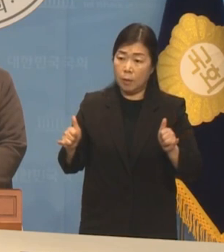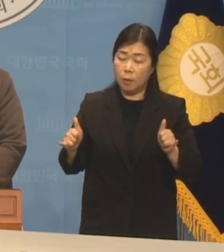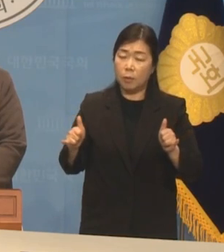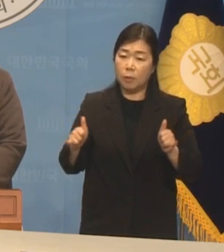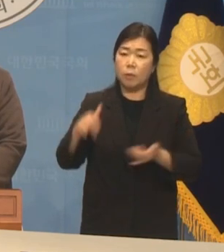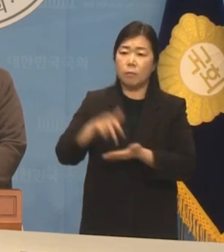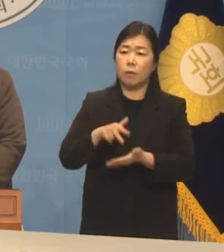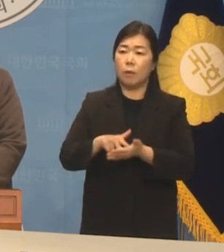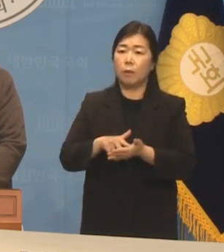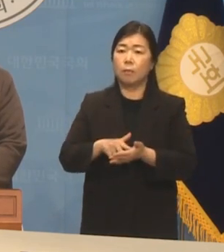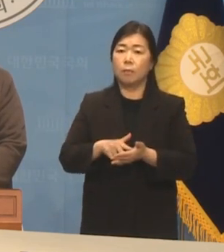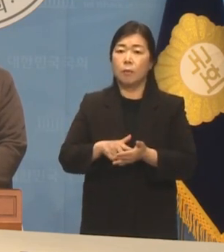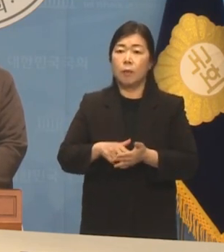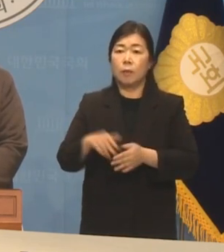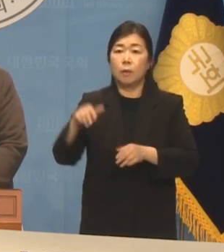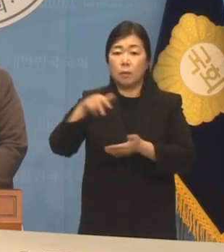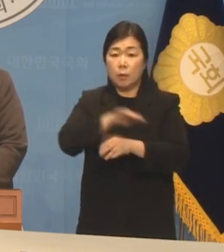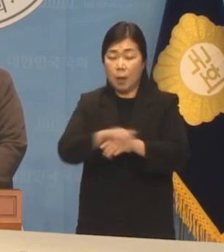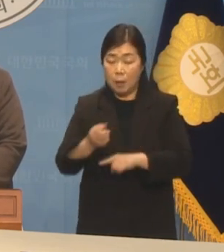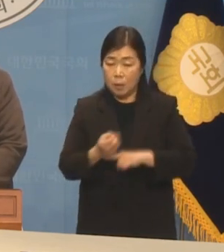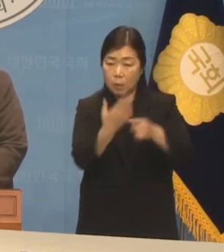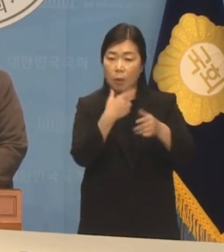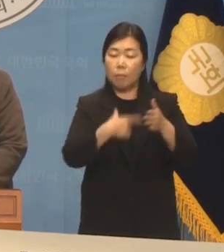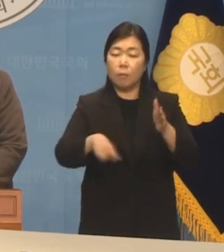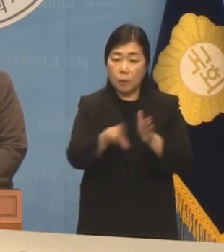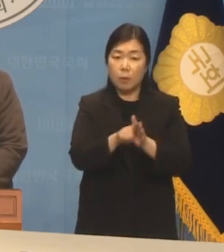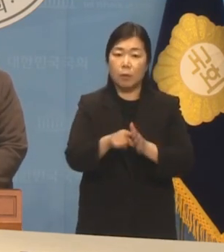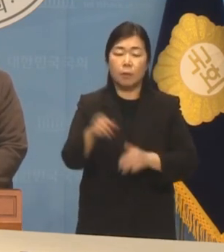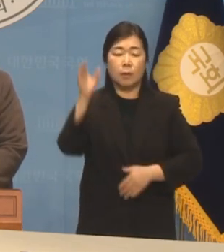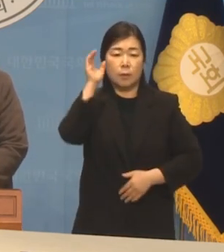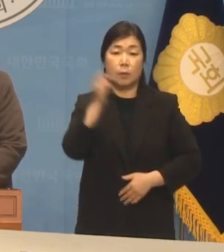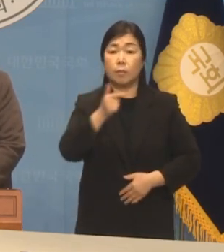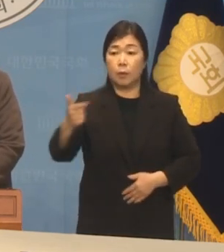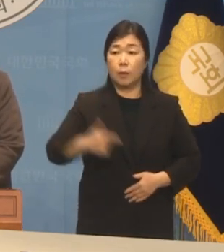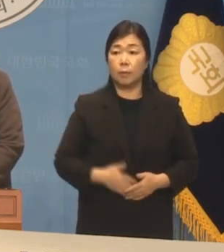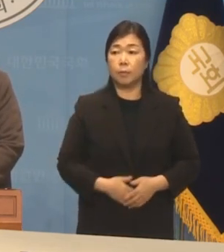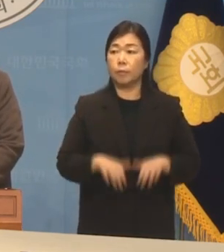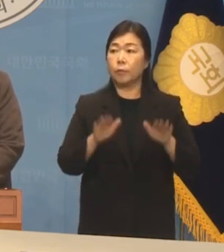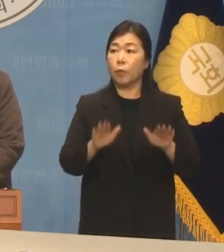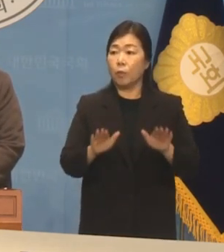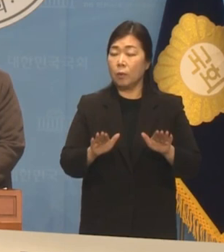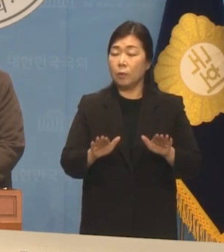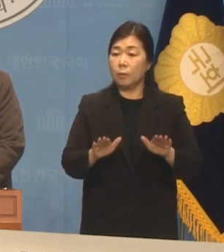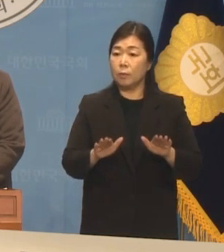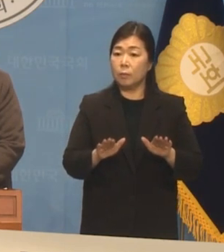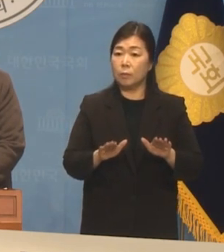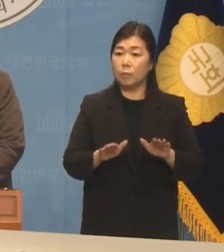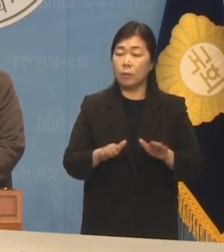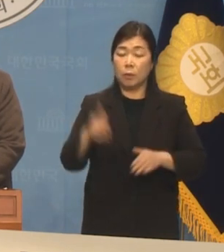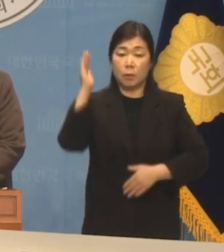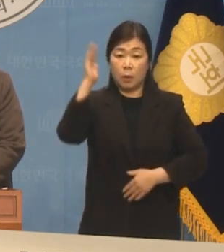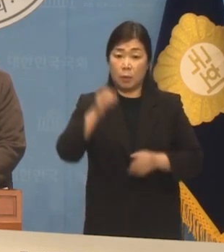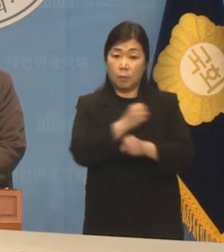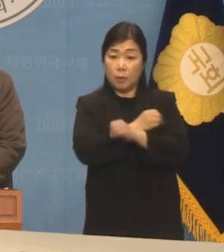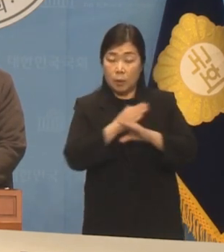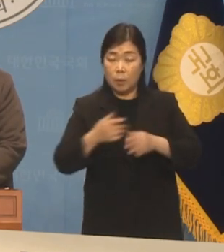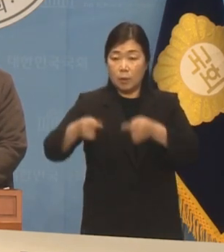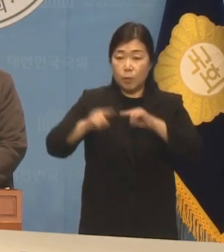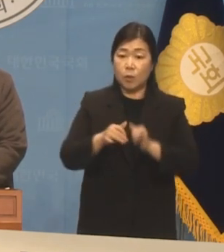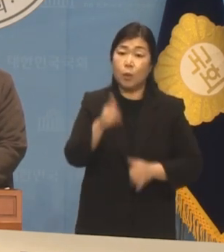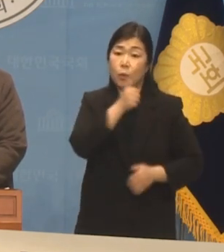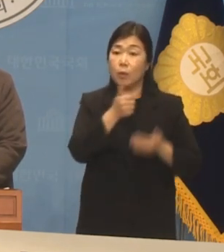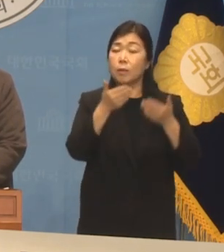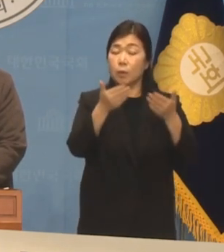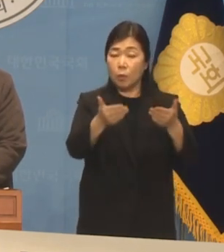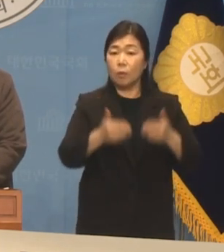목소리가 전달될 수 있기를 기대합니다 입니다네 우선 연은 발언 참석자를 잠깐